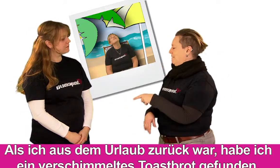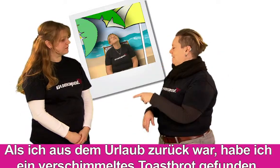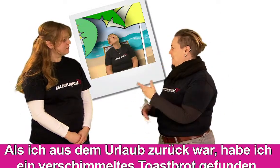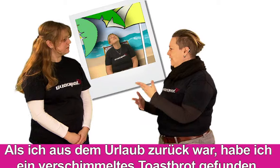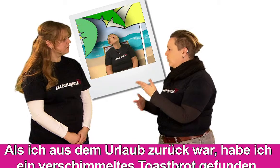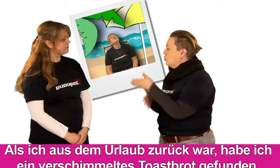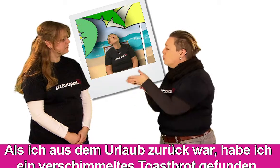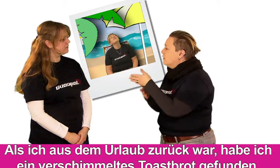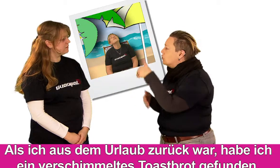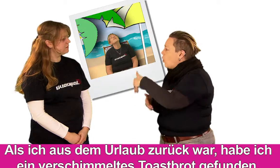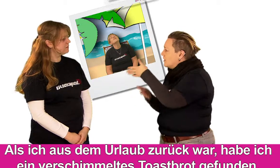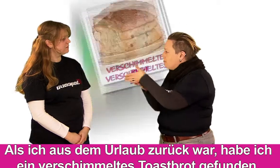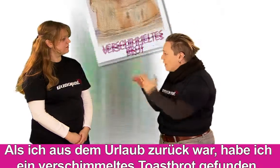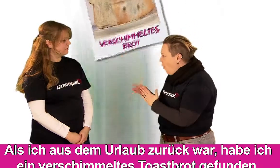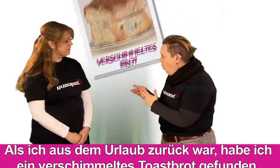habe ich ein verschimmeltes Toastbrot gefunden.